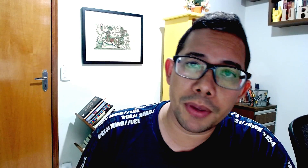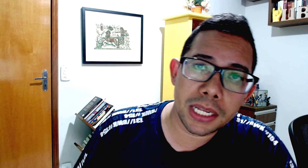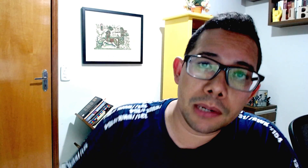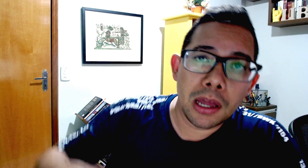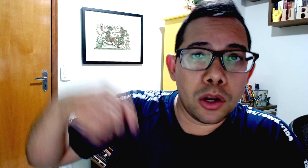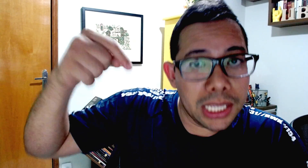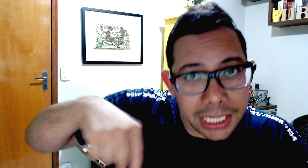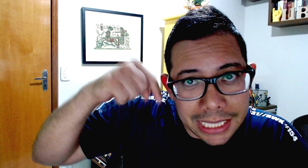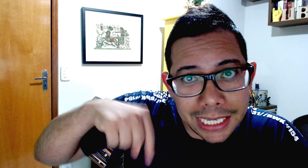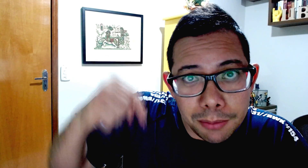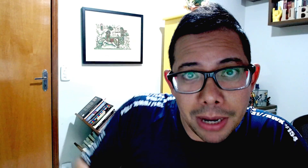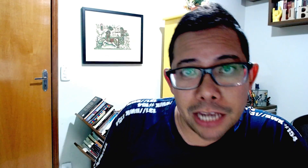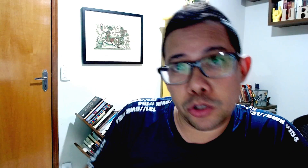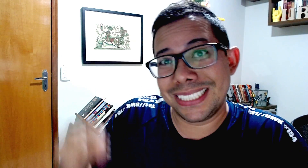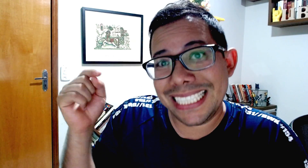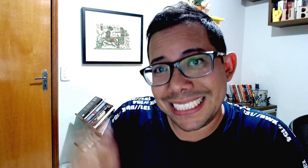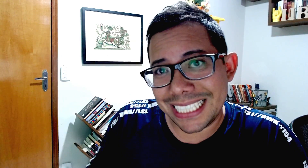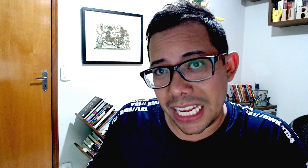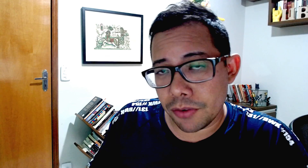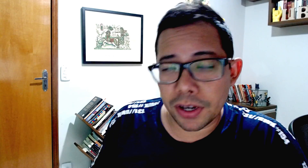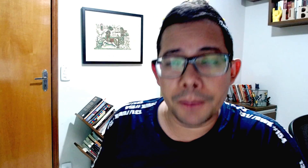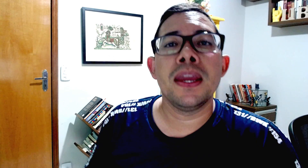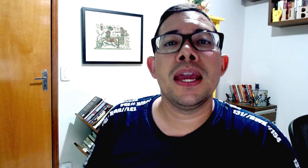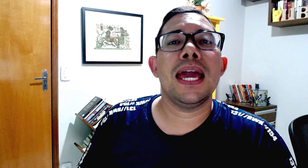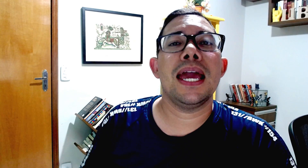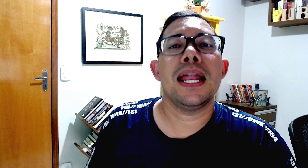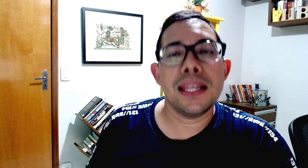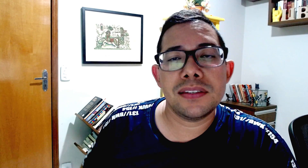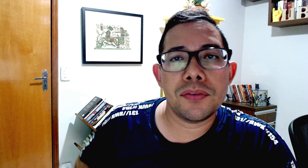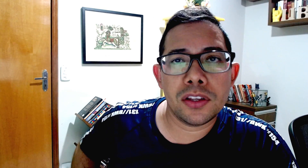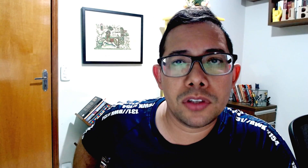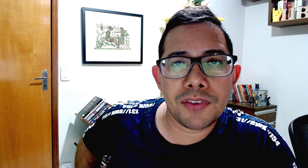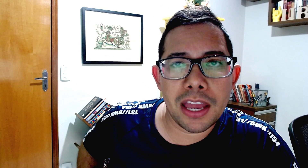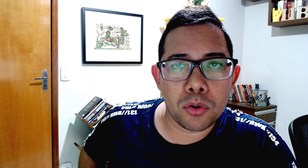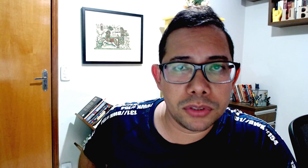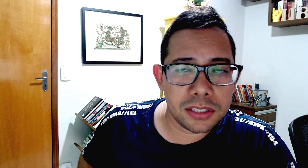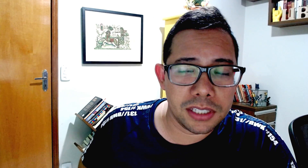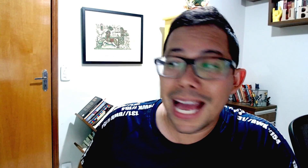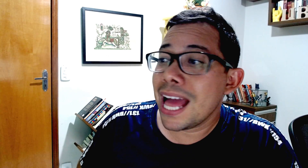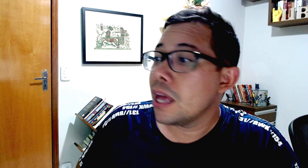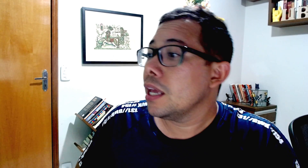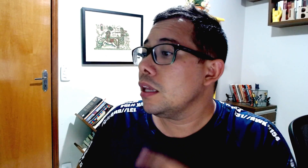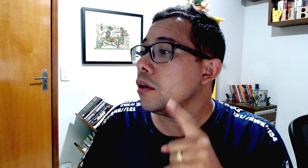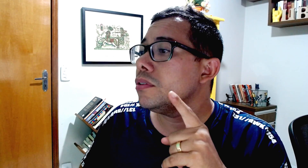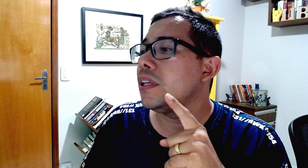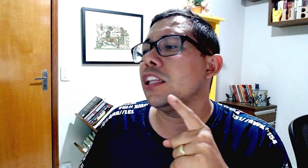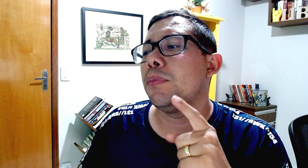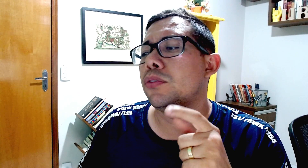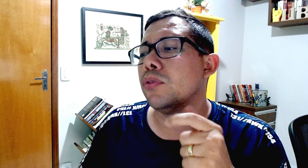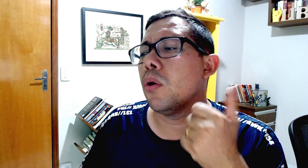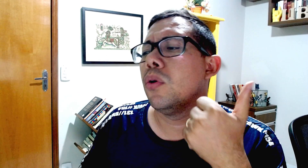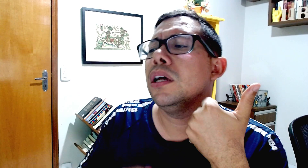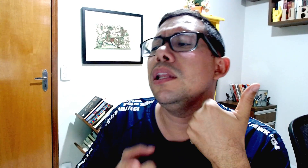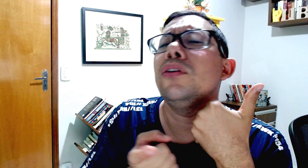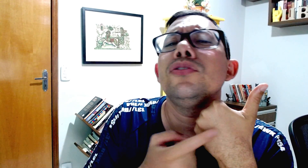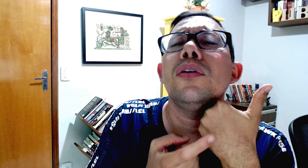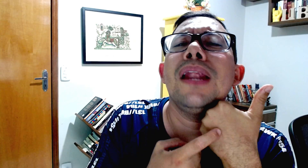bobeira, link tá aqui embaixo, se inscreva nesse evento que vai acontecer. Ah, e não esqueça, pessoal, deixa o seu